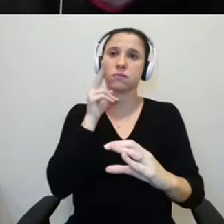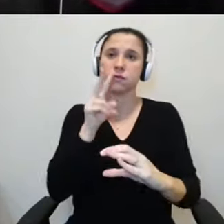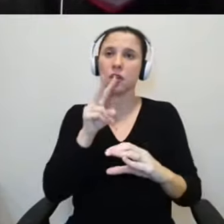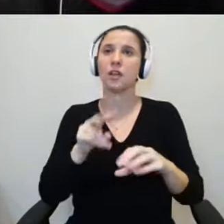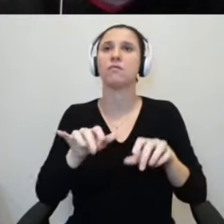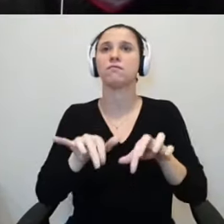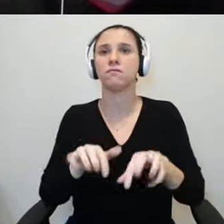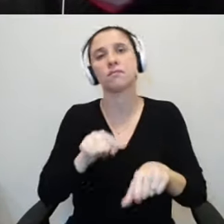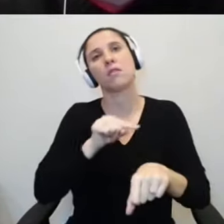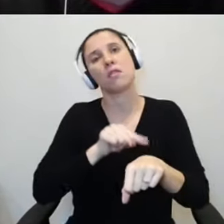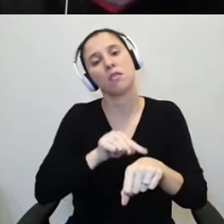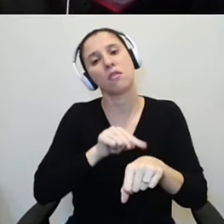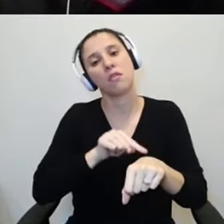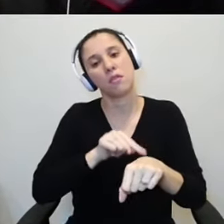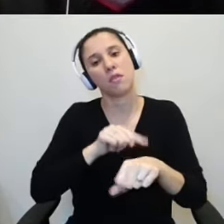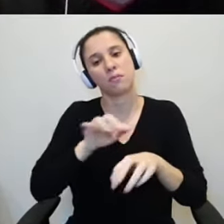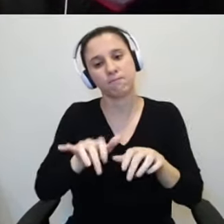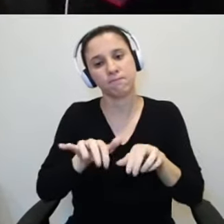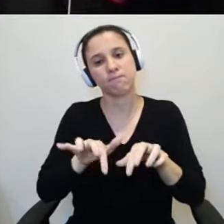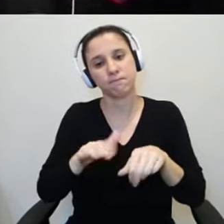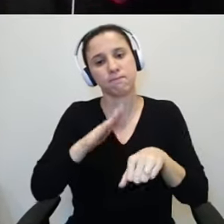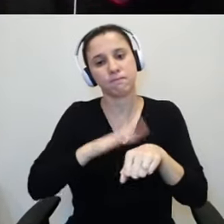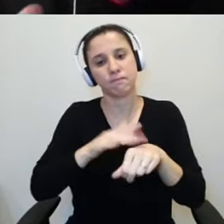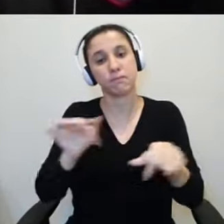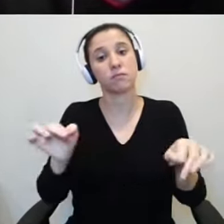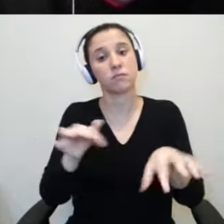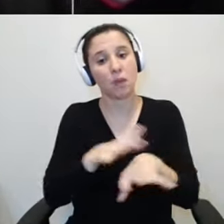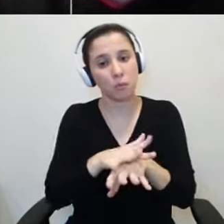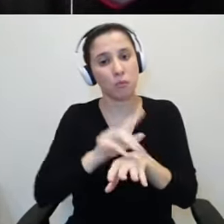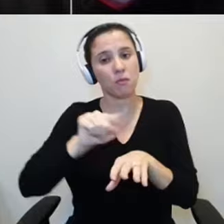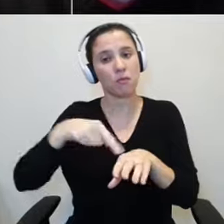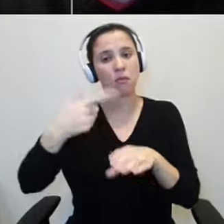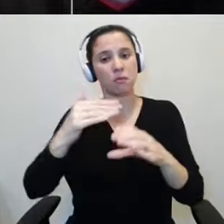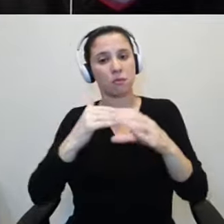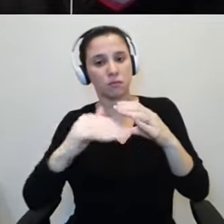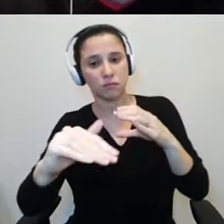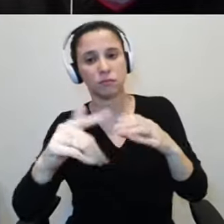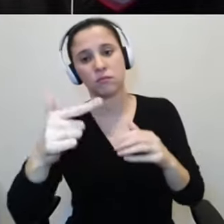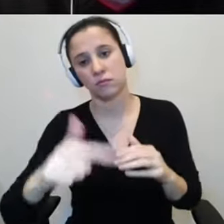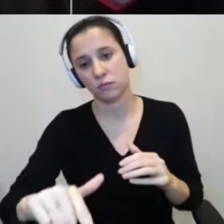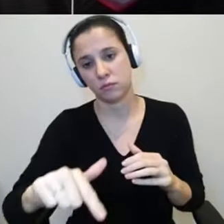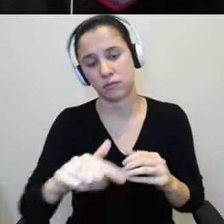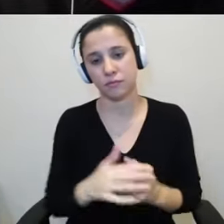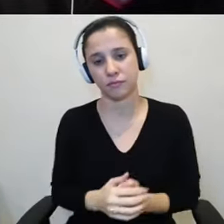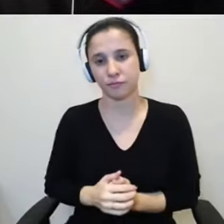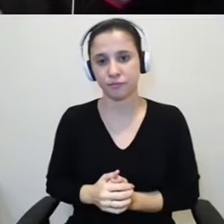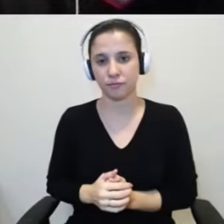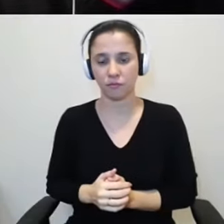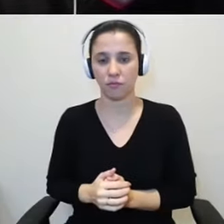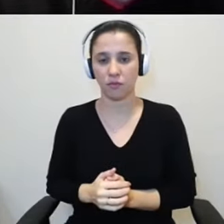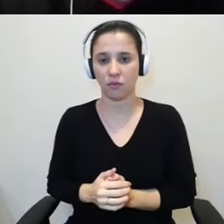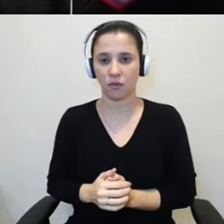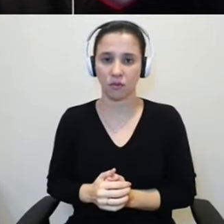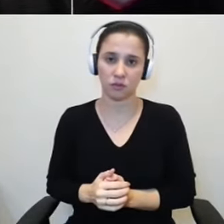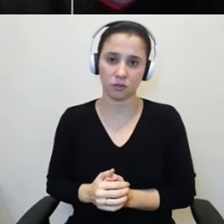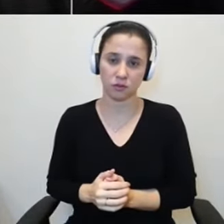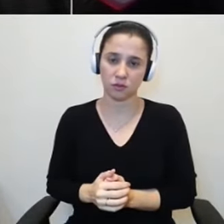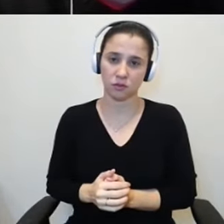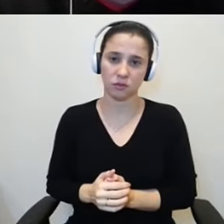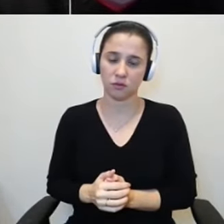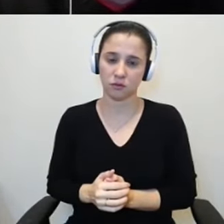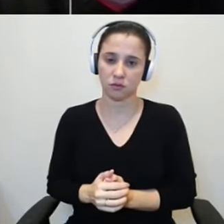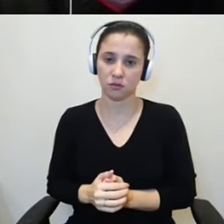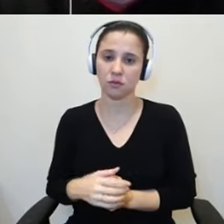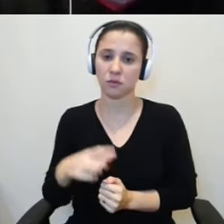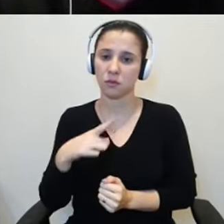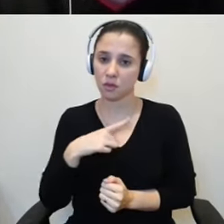novamente. Então, é isso que nós pensamos. Não terão atividades síncronas? Isso a gente não tem como. Terão, sim,